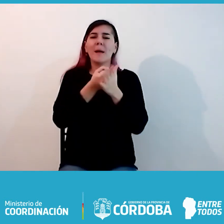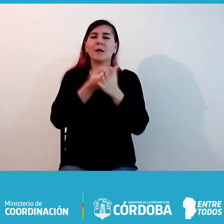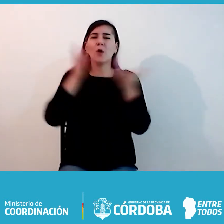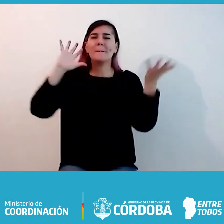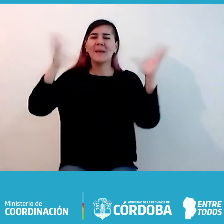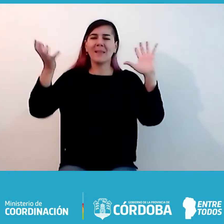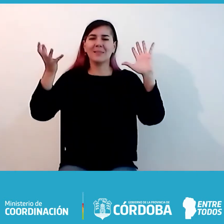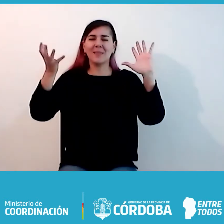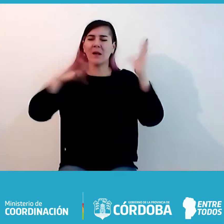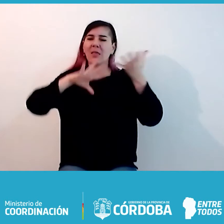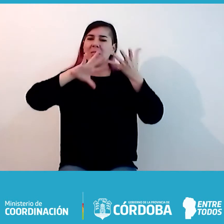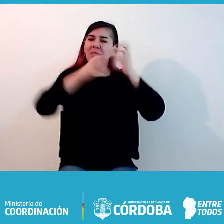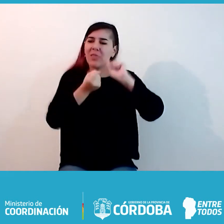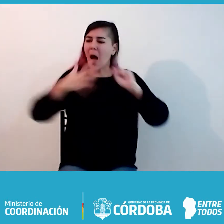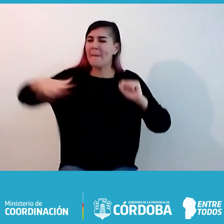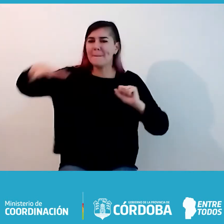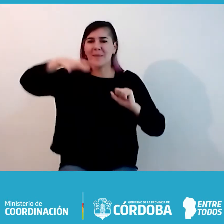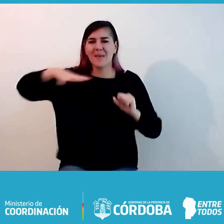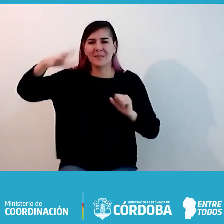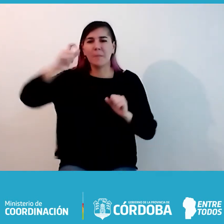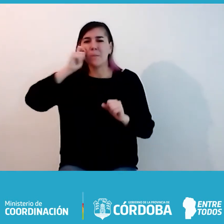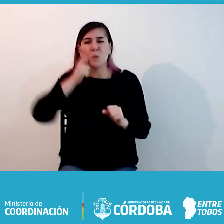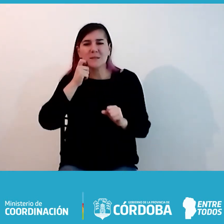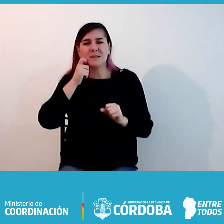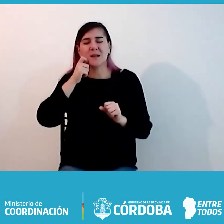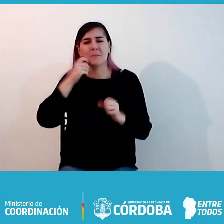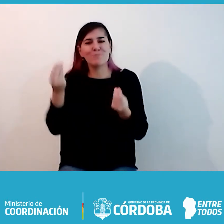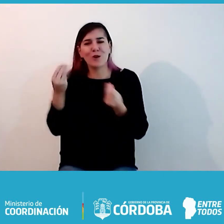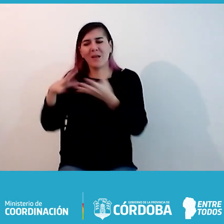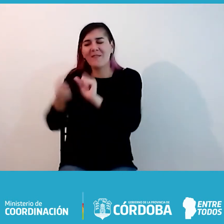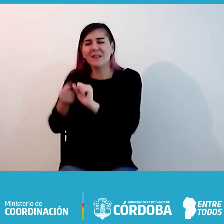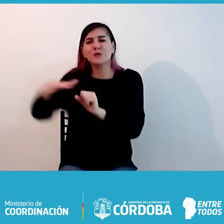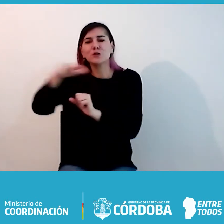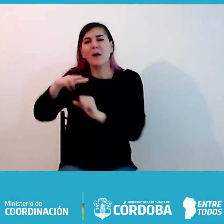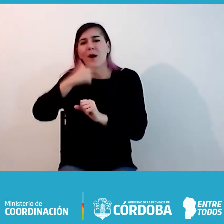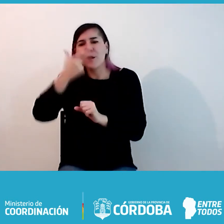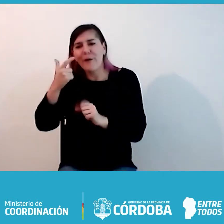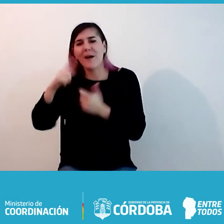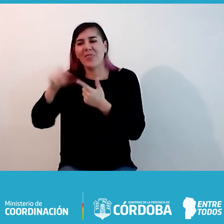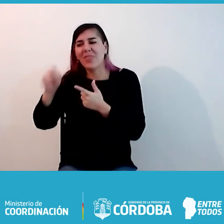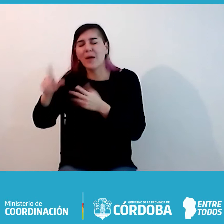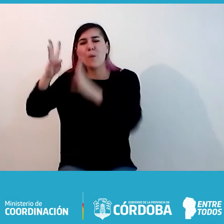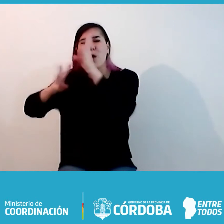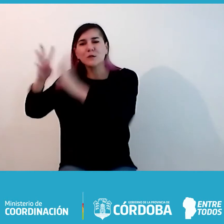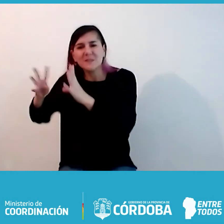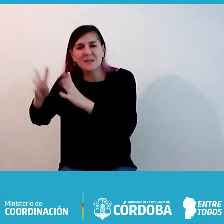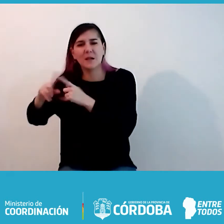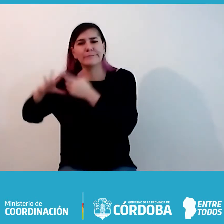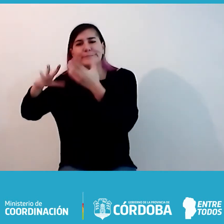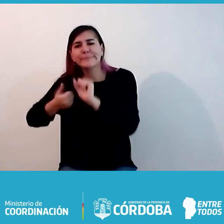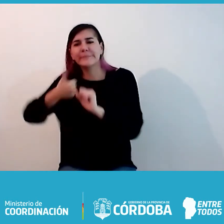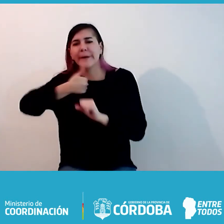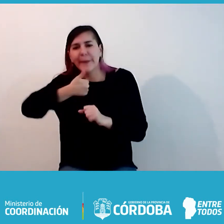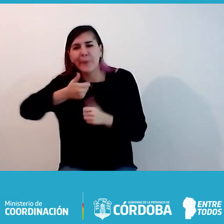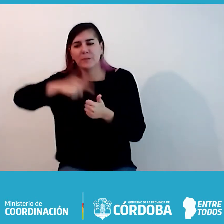de que se formula el ambiente de la región de Punilla por afectar zonas rojas y amarillas del bosque nativo. Destaca la destrucción de cuencas